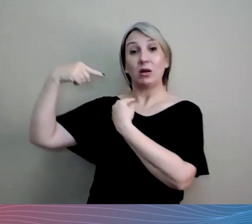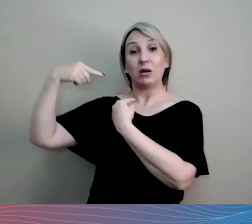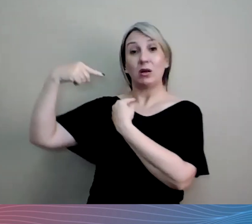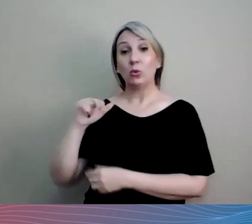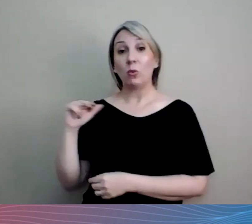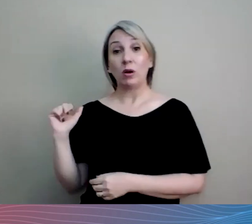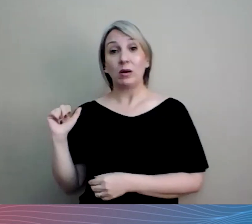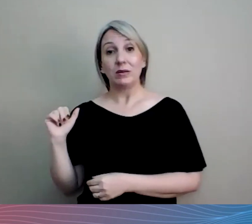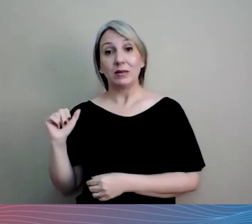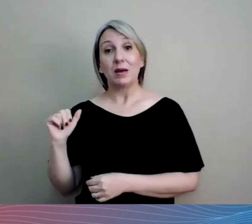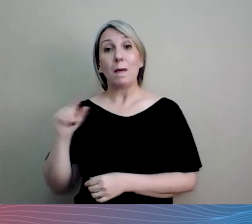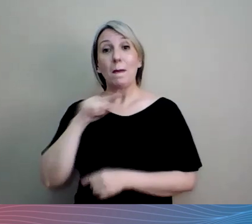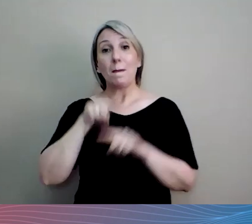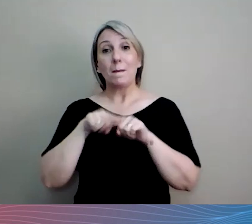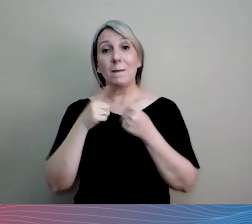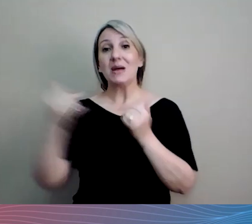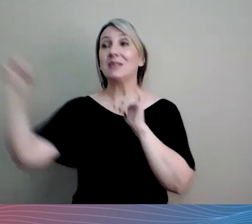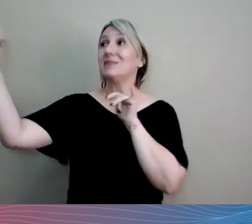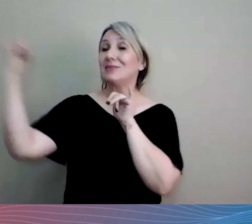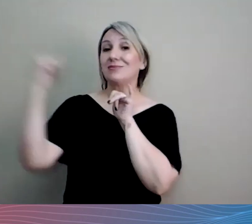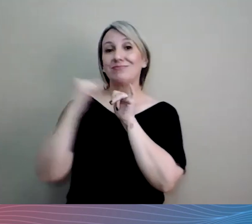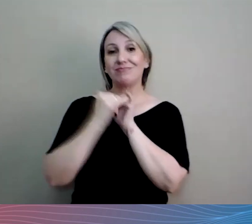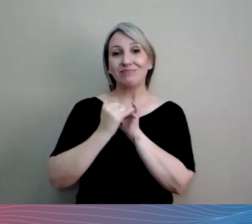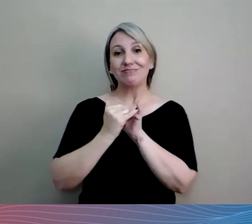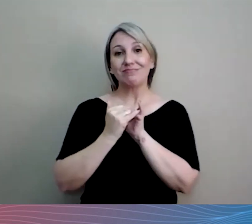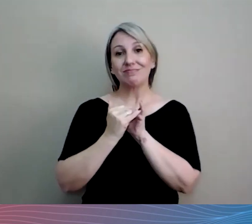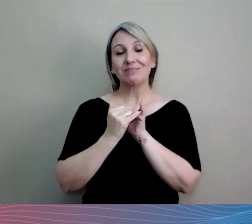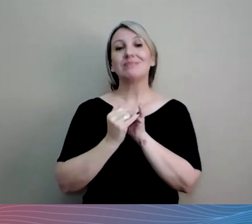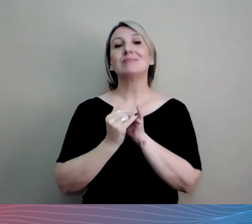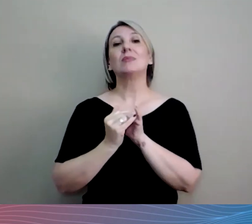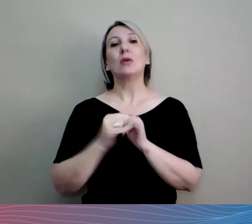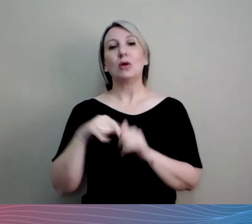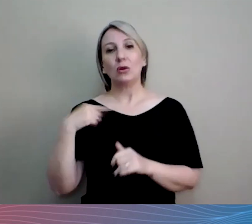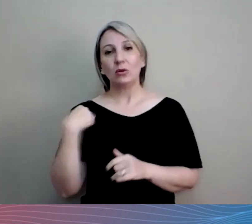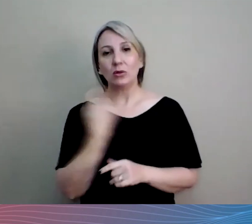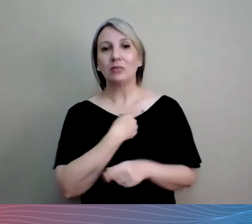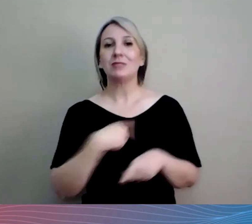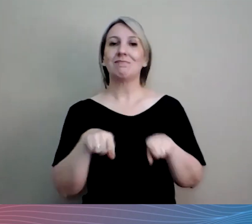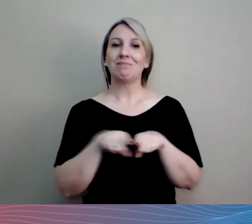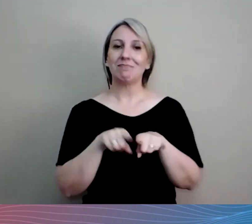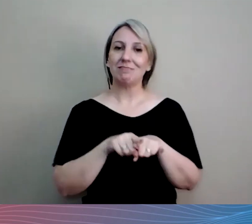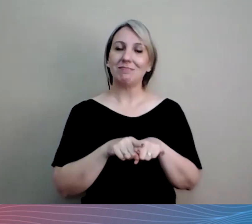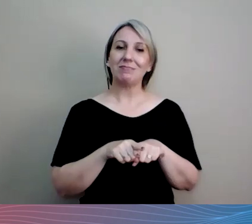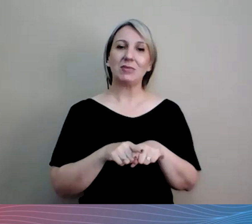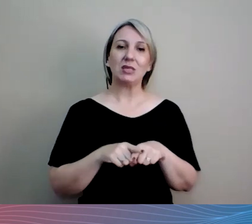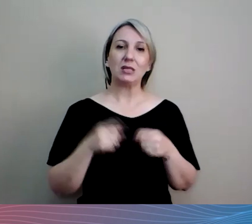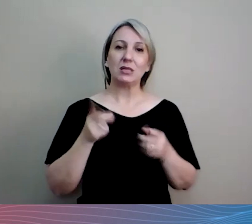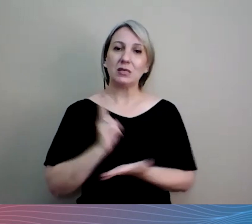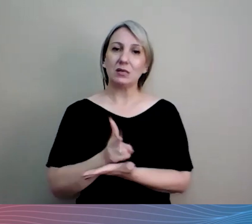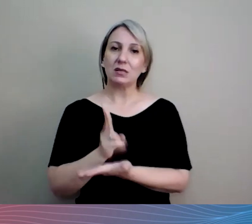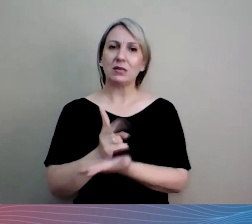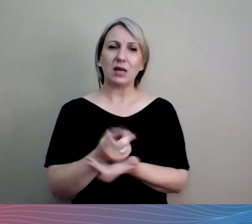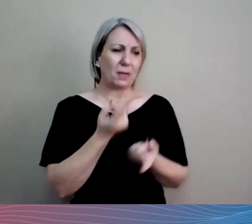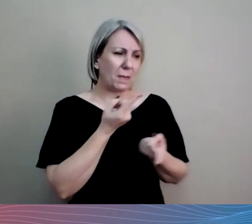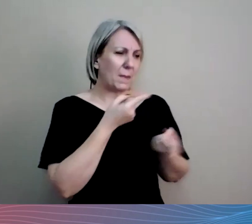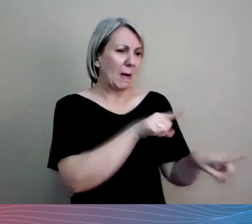aos outros, sendo que nós, como homens naturais, estamos também sempre ofendendo o outro, Então vamos ter essa humildade, Eu